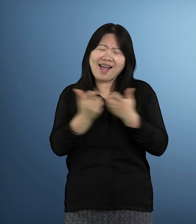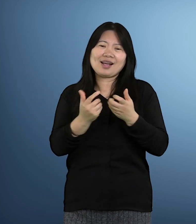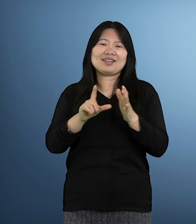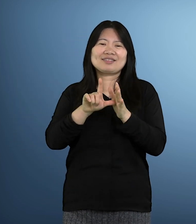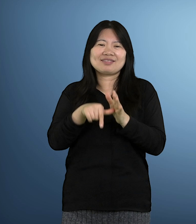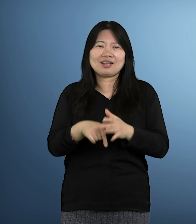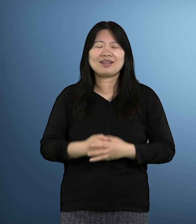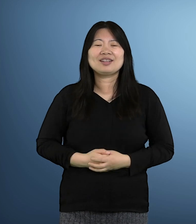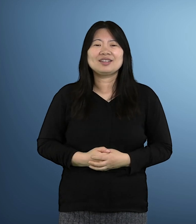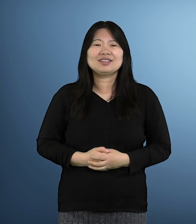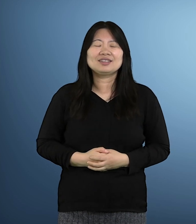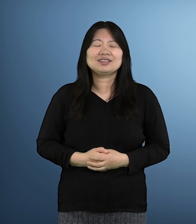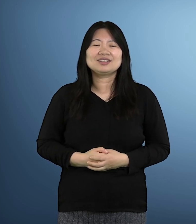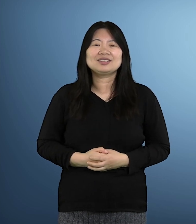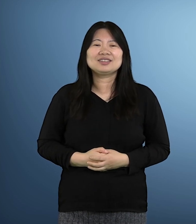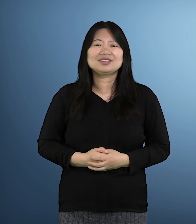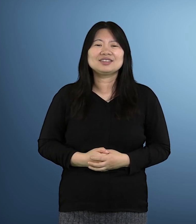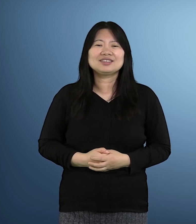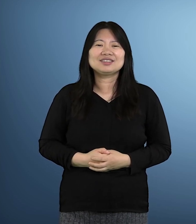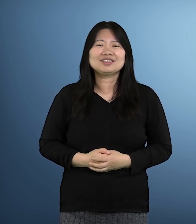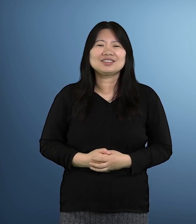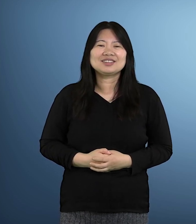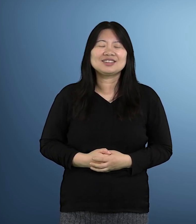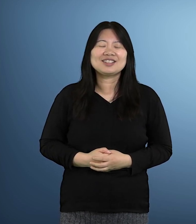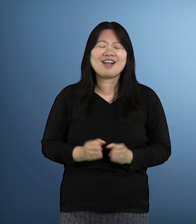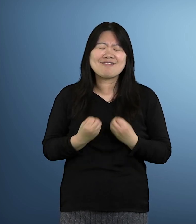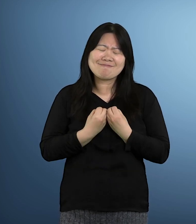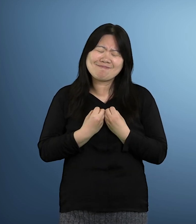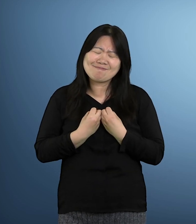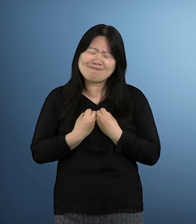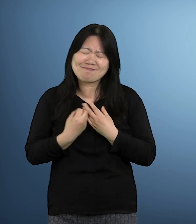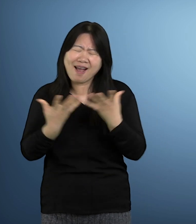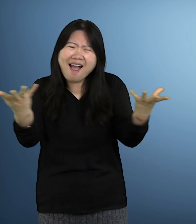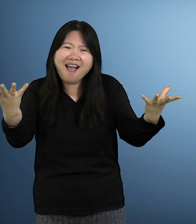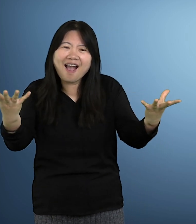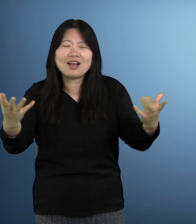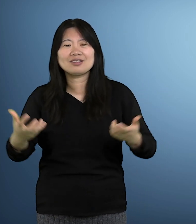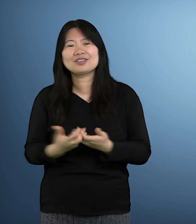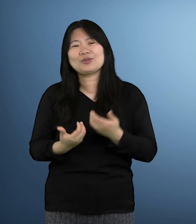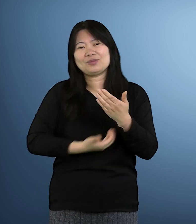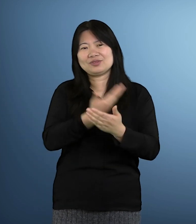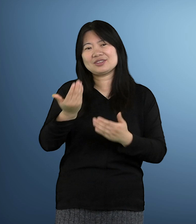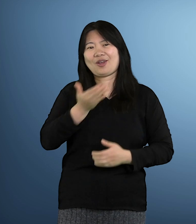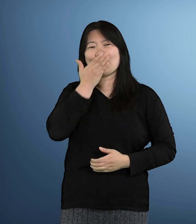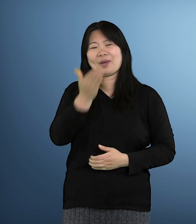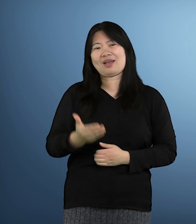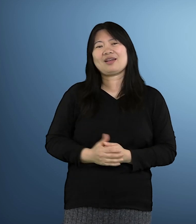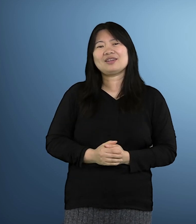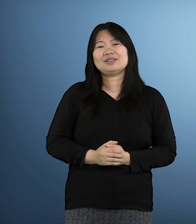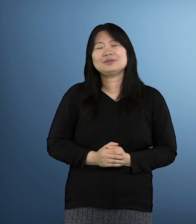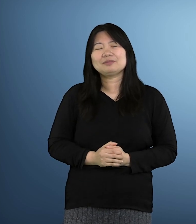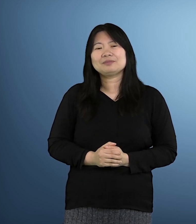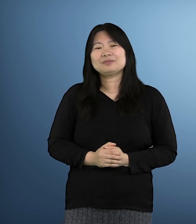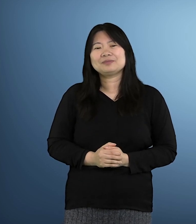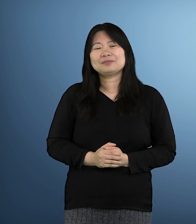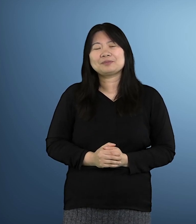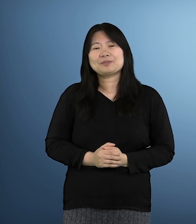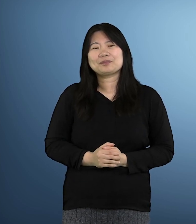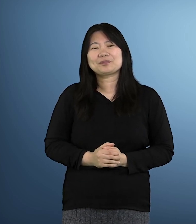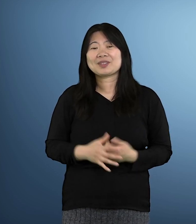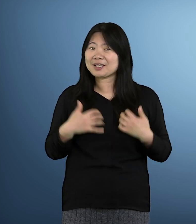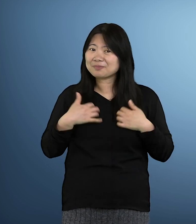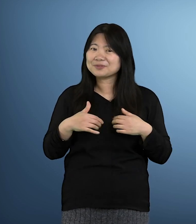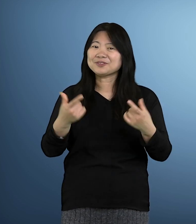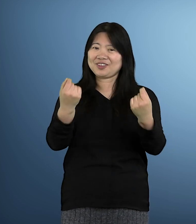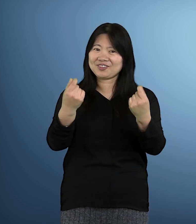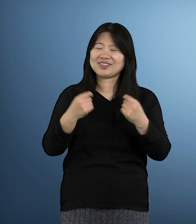때 그게 이렇게 삐져나오고 터져나오고 넘쳐나게 돼 있는 거예요. 기쁨이라는 건 그런